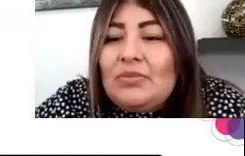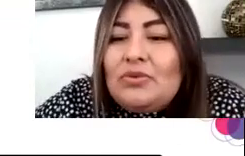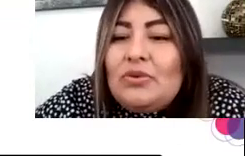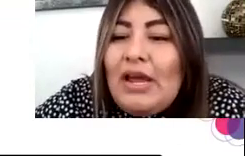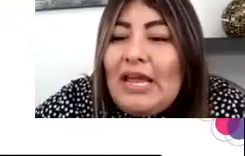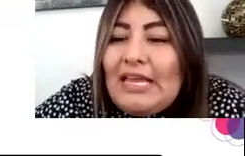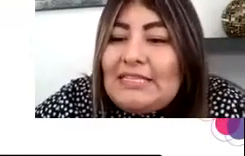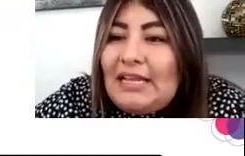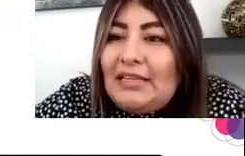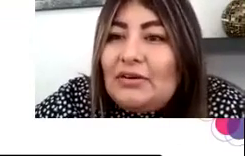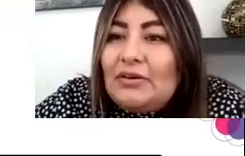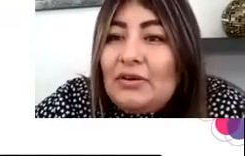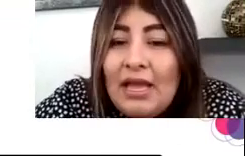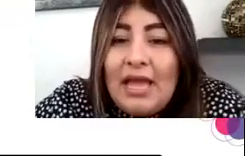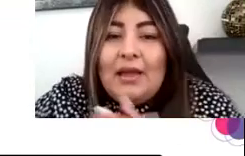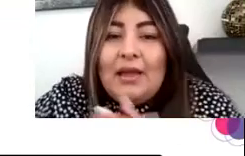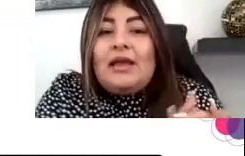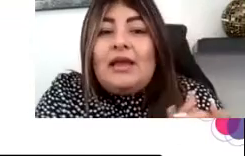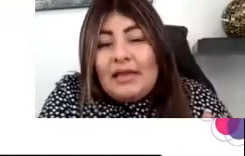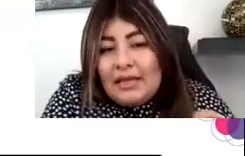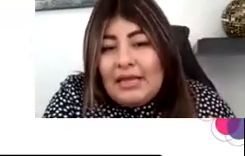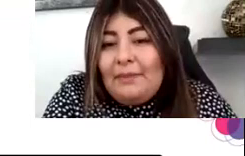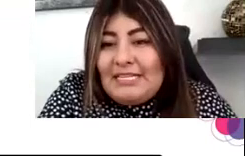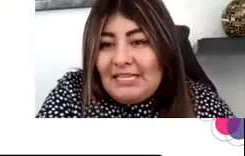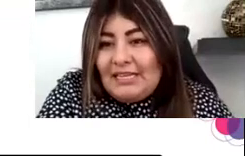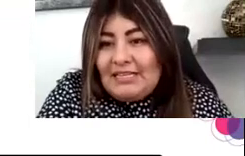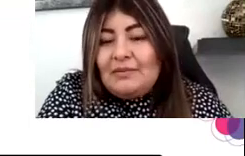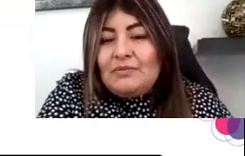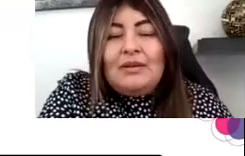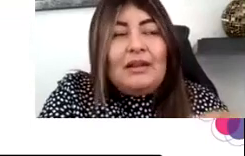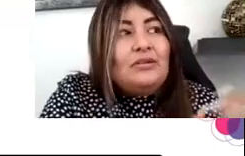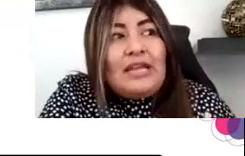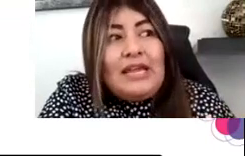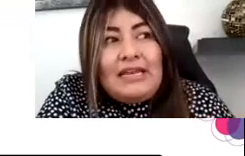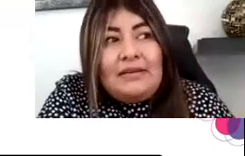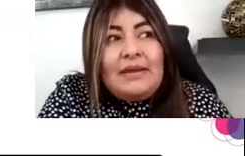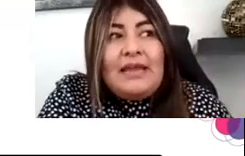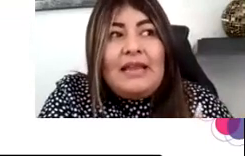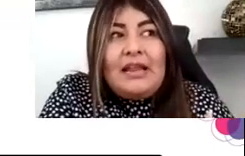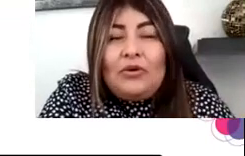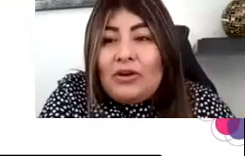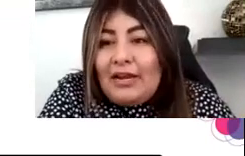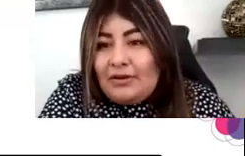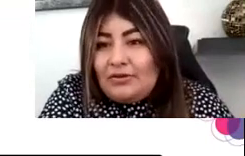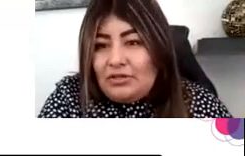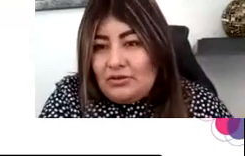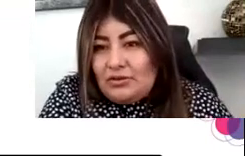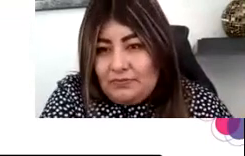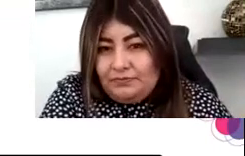músculo esquelético. ¿Qué presenta si estamos hablando de nivel orgánico, chicos?